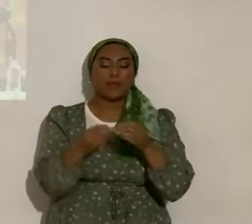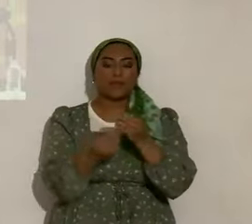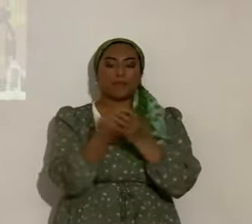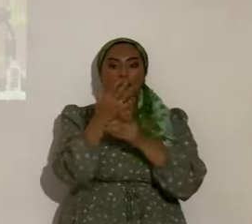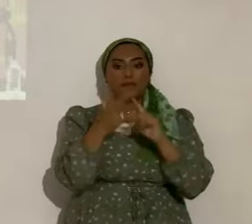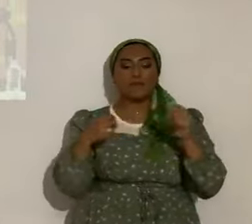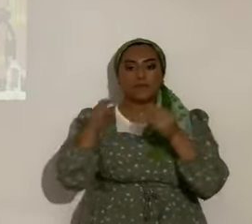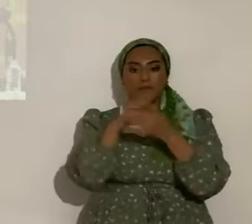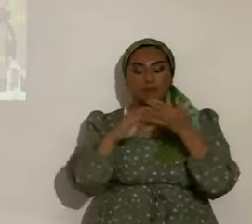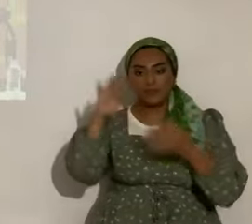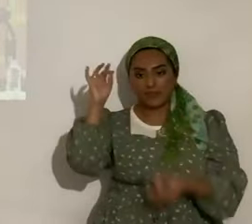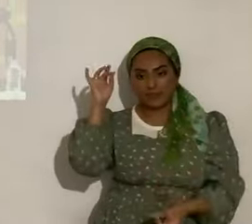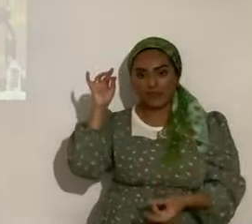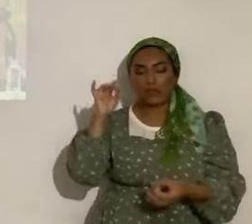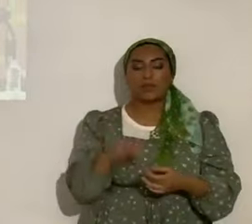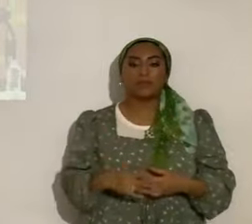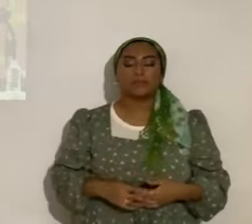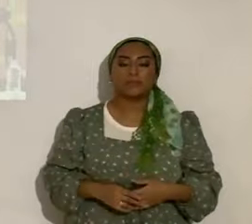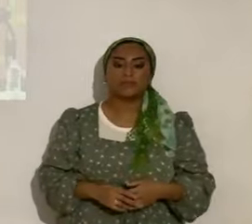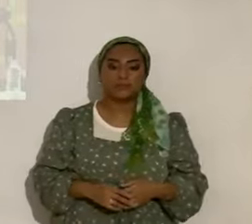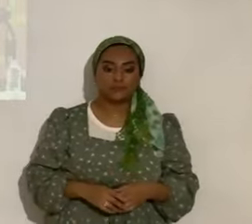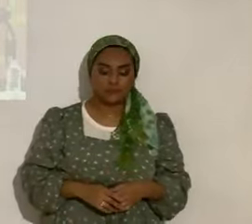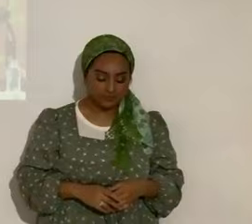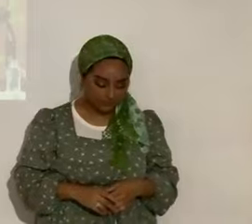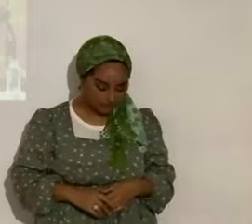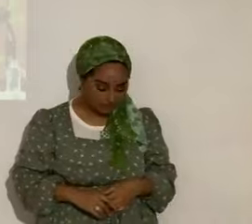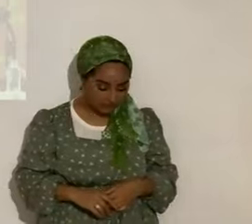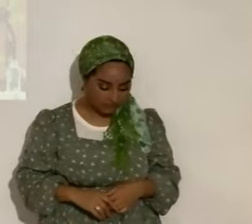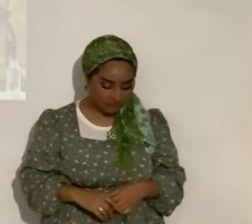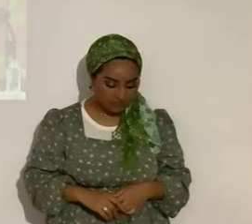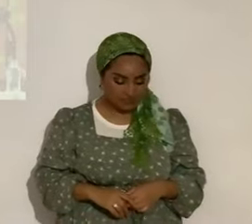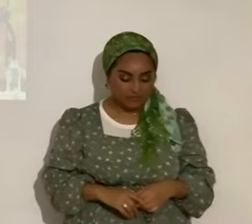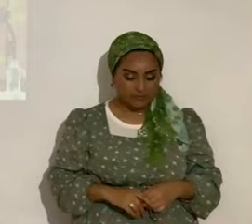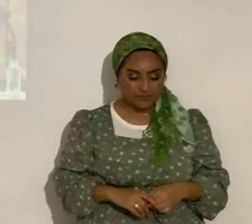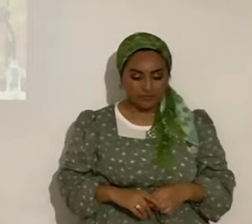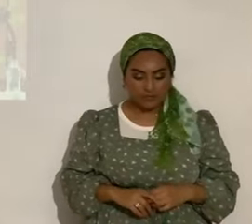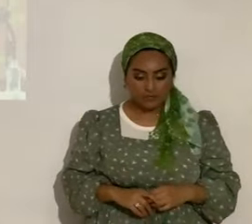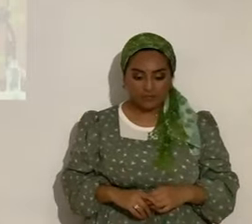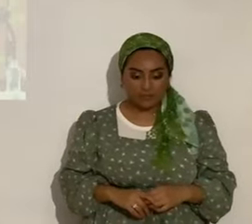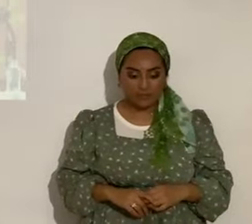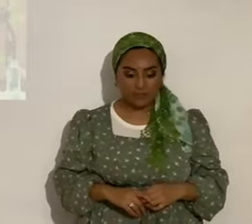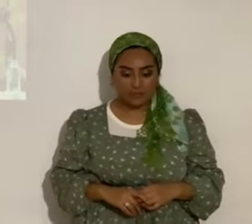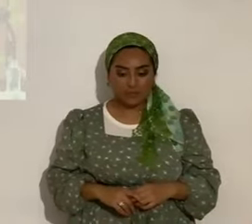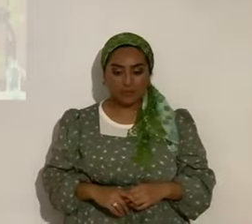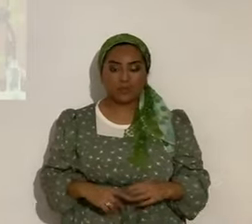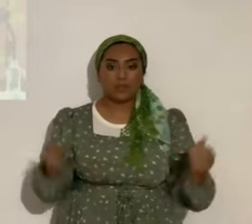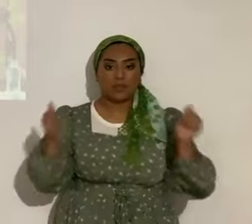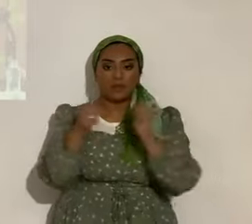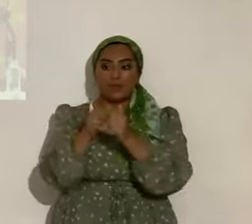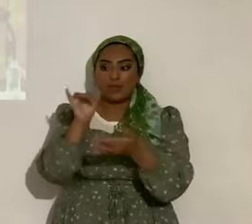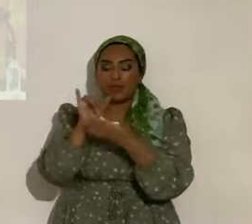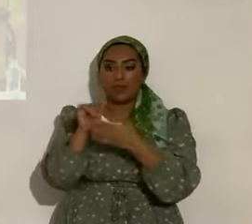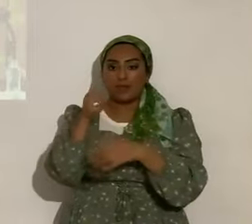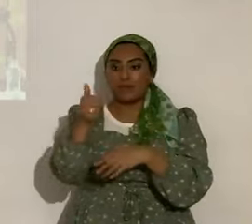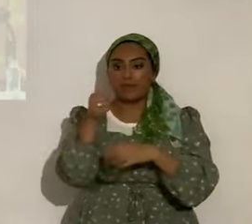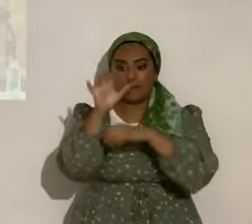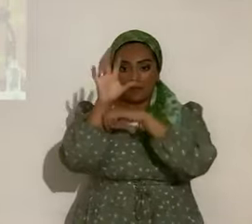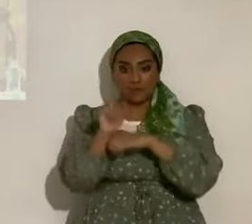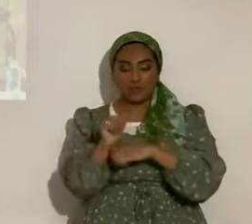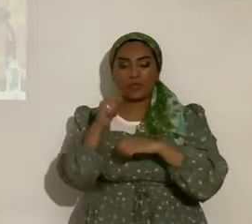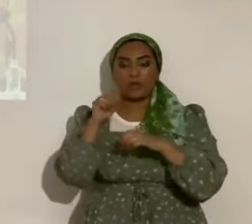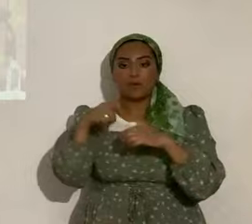Ruach HaKodesh, el Espíritu Santo, como ustedes lo conocieron antes, algunos. Bueno, la idea es que con ese dominio propio ya